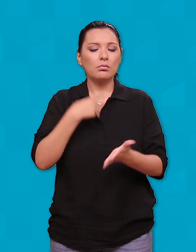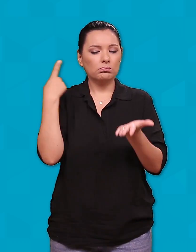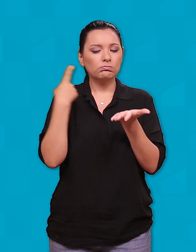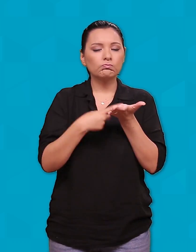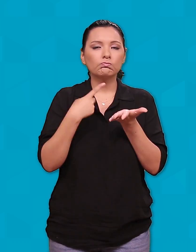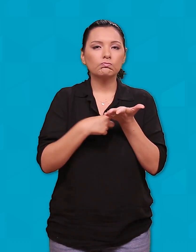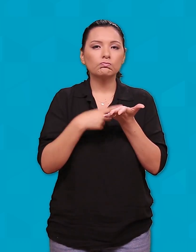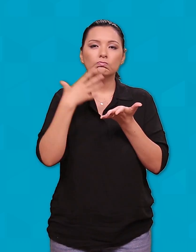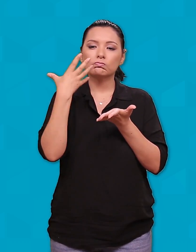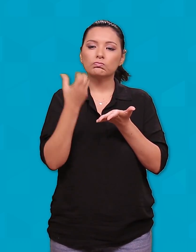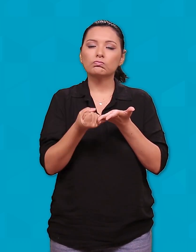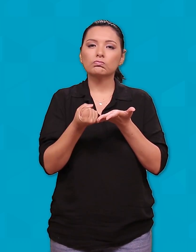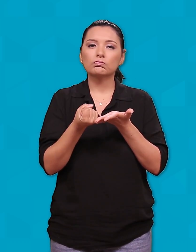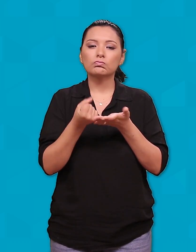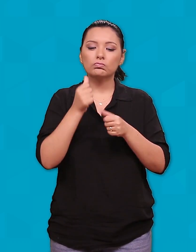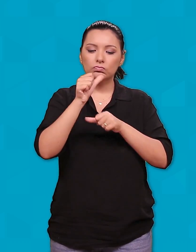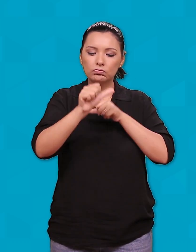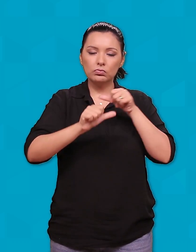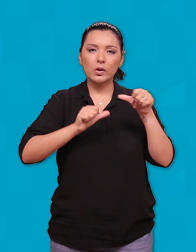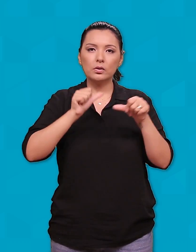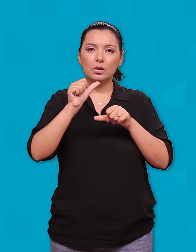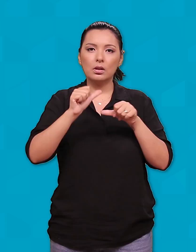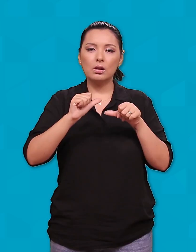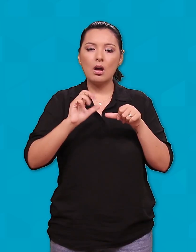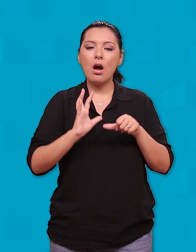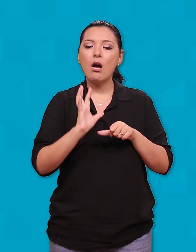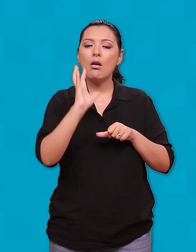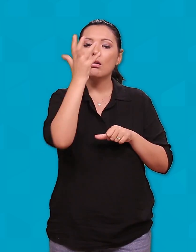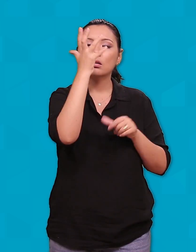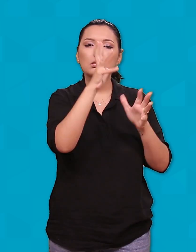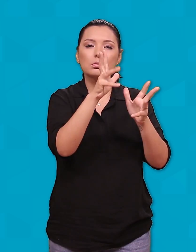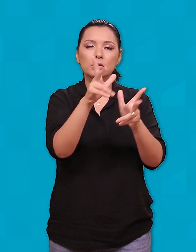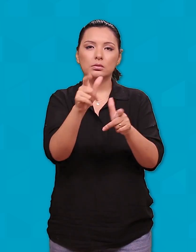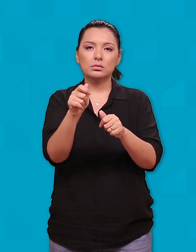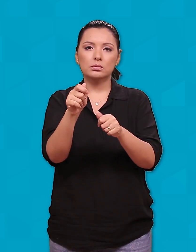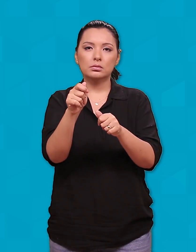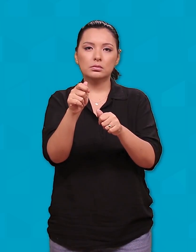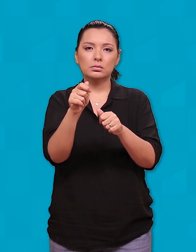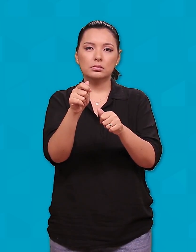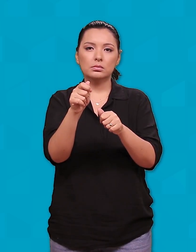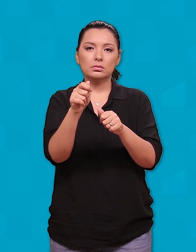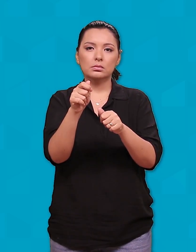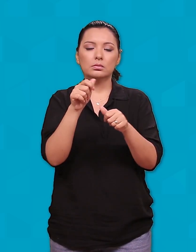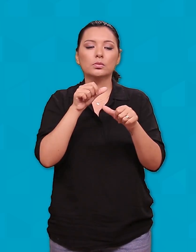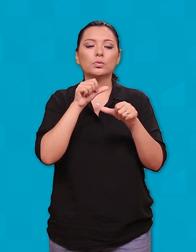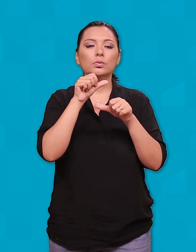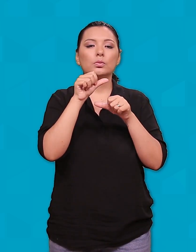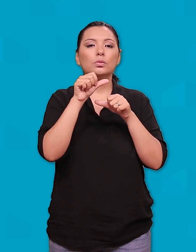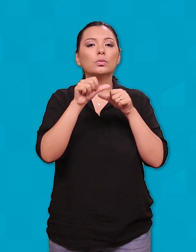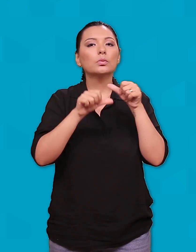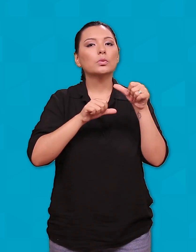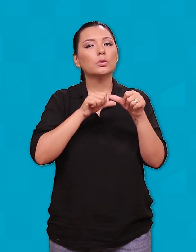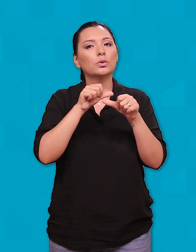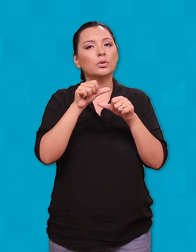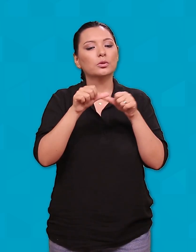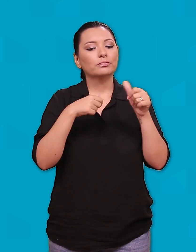comprometer e transfigurar as realidades deste mundo, que foram desfiguradas